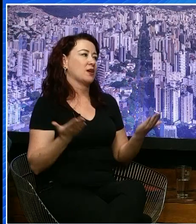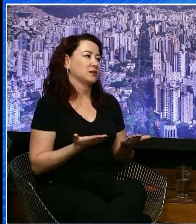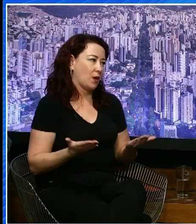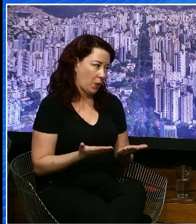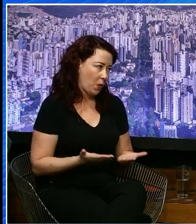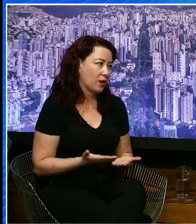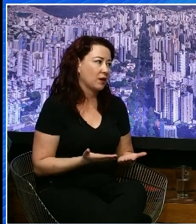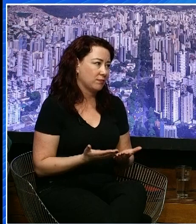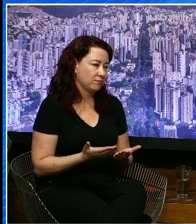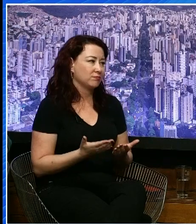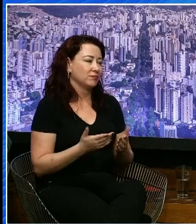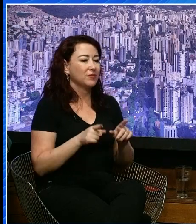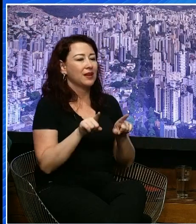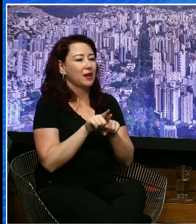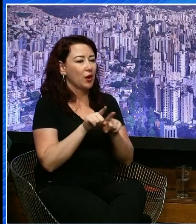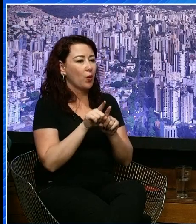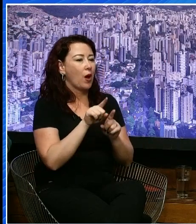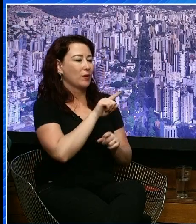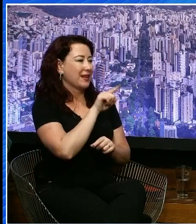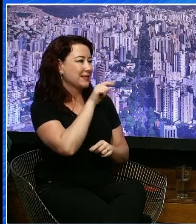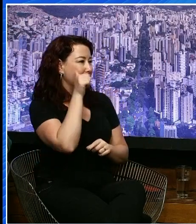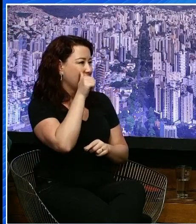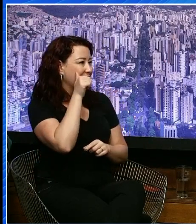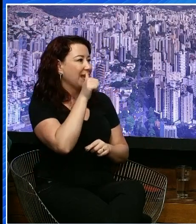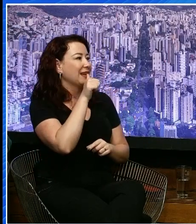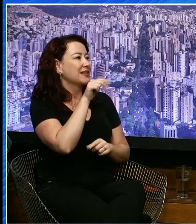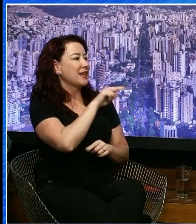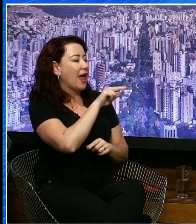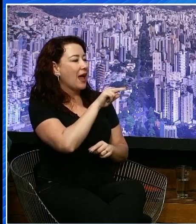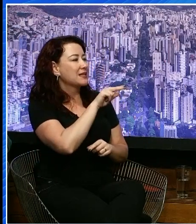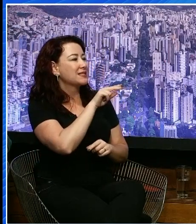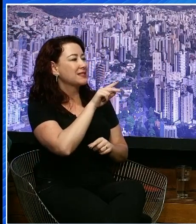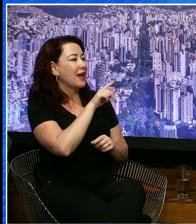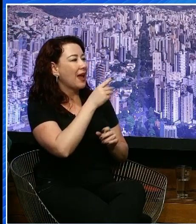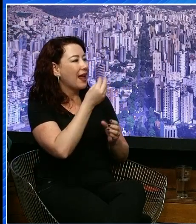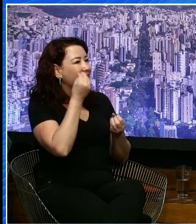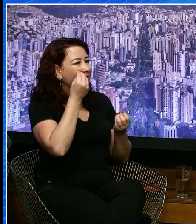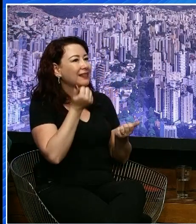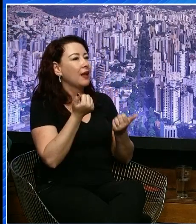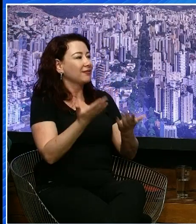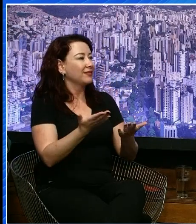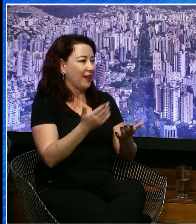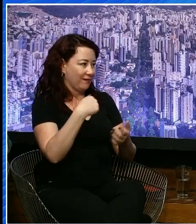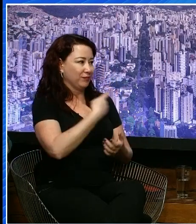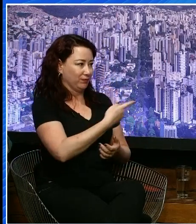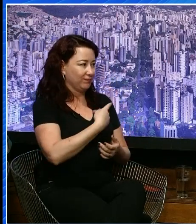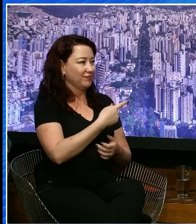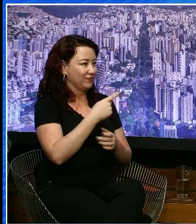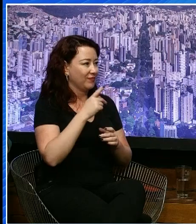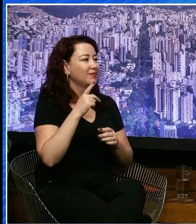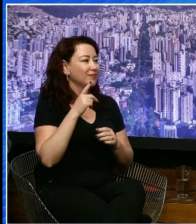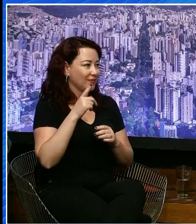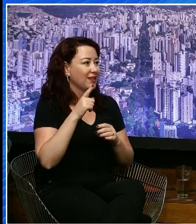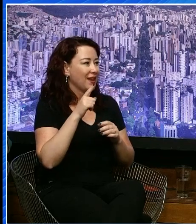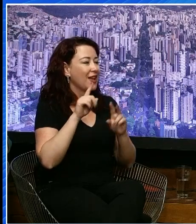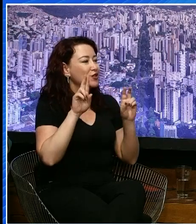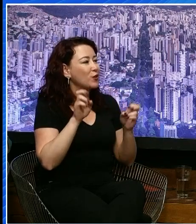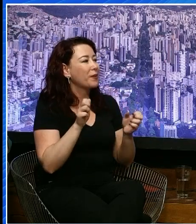Como no caso das meninas, por exemplo, você vê que elas buscam oferecer acessibilidade pelo simples fato de saber a